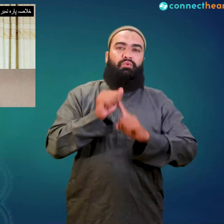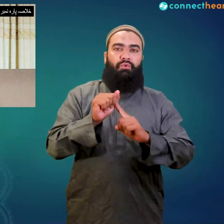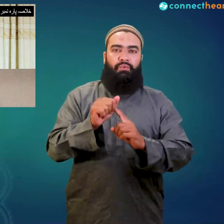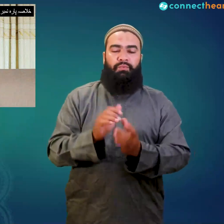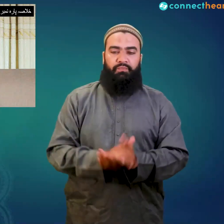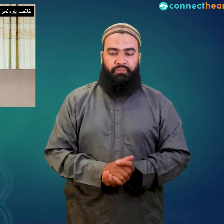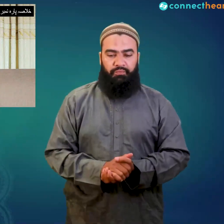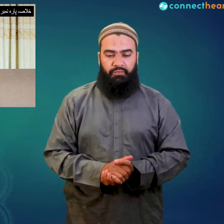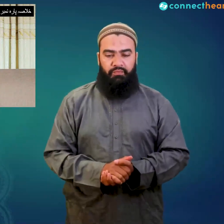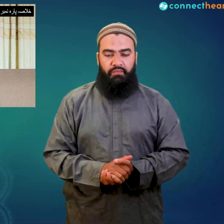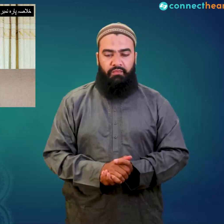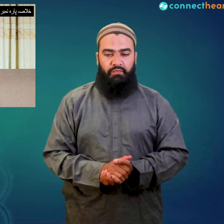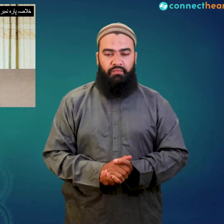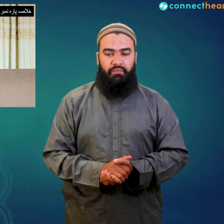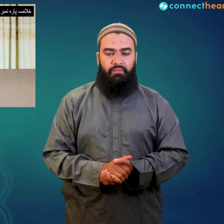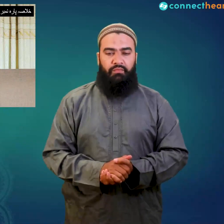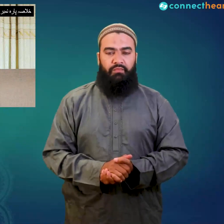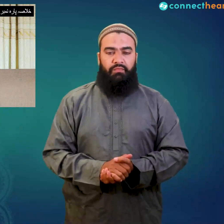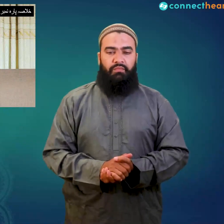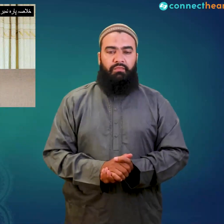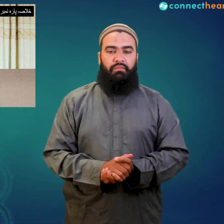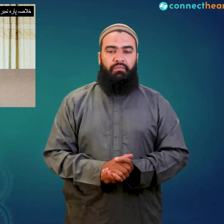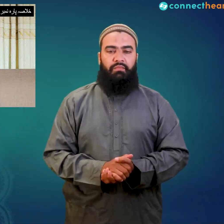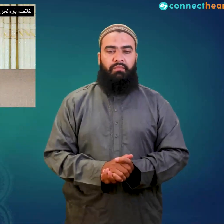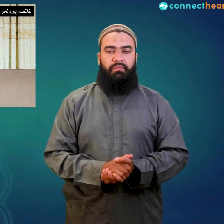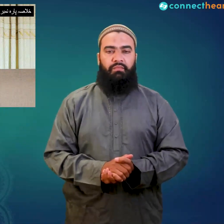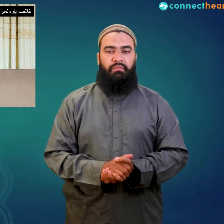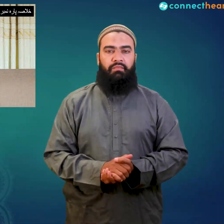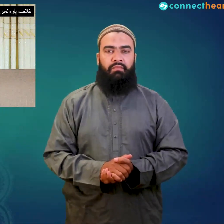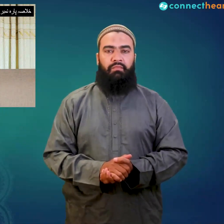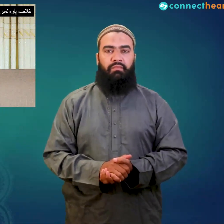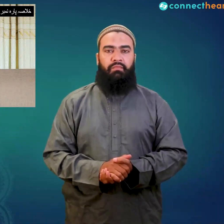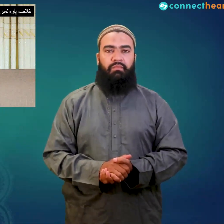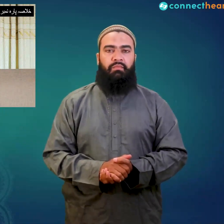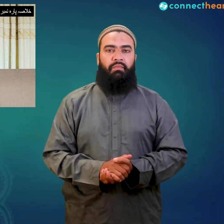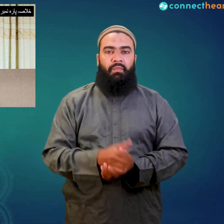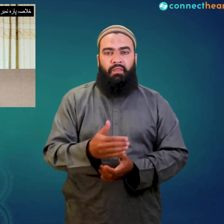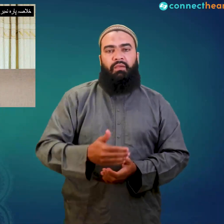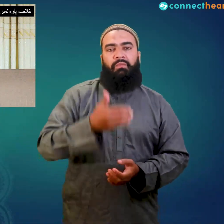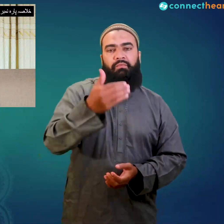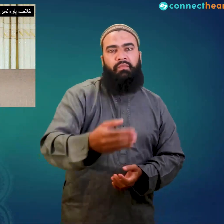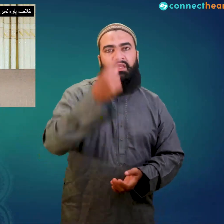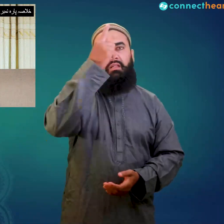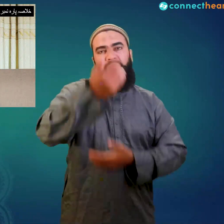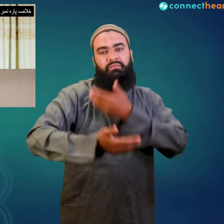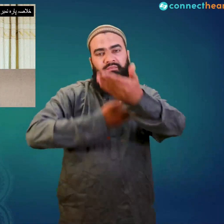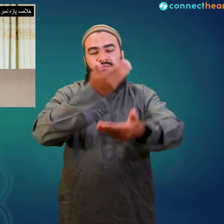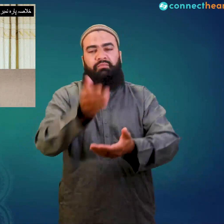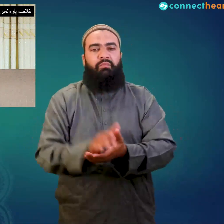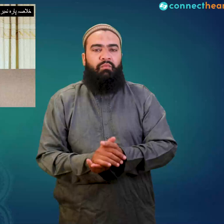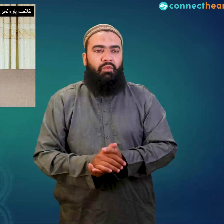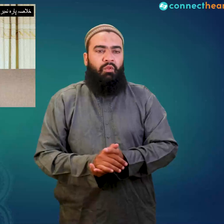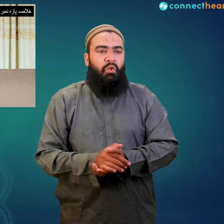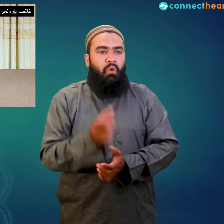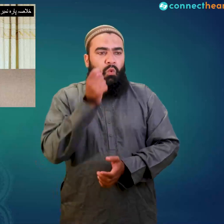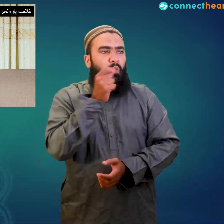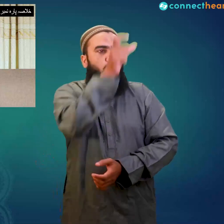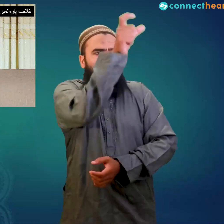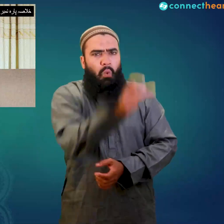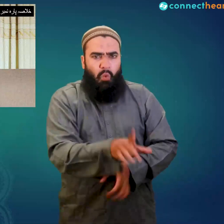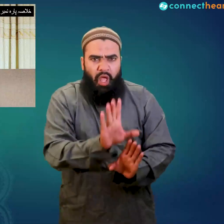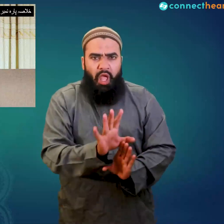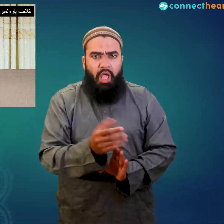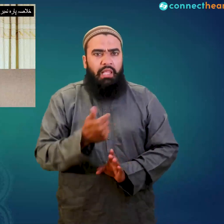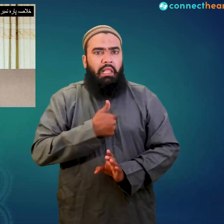رکوع نمبر 8 آیت نمبر 50 فَاعْلَمْ أَنَّمَا يَتَّبِعُونَ أَهْوَاءَهُمْ۔ یہ لوگ صرف